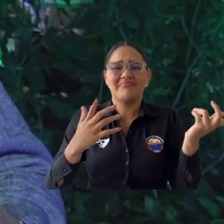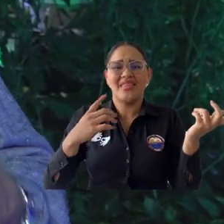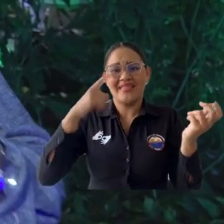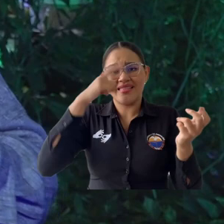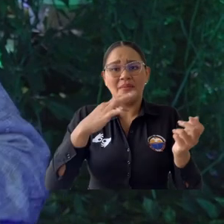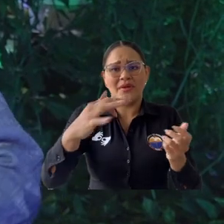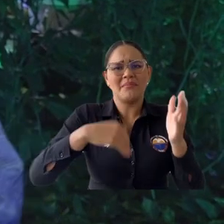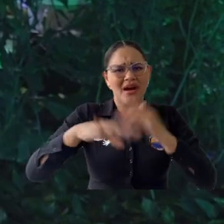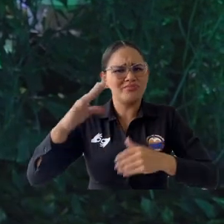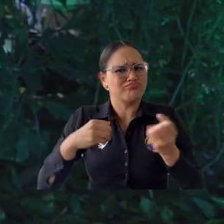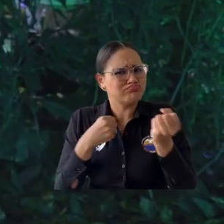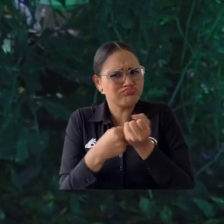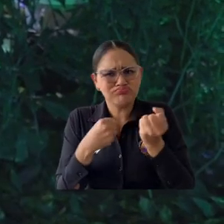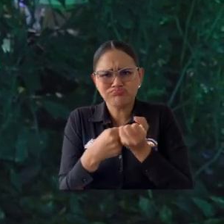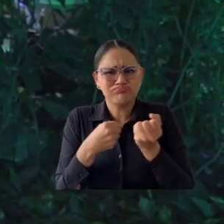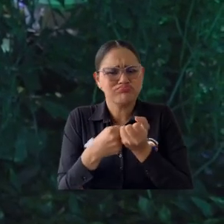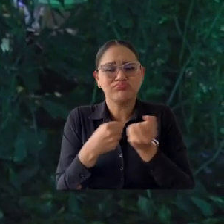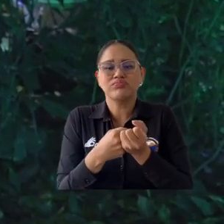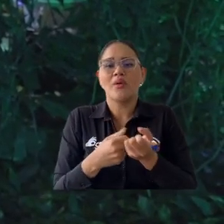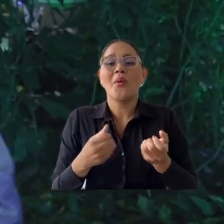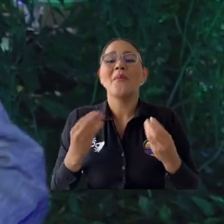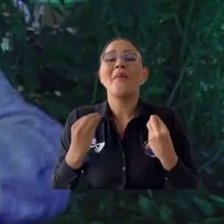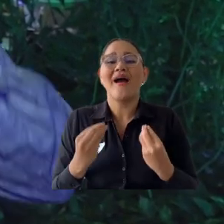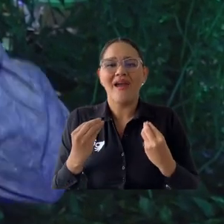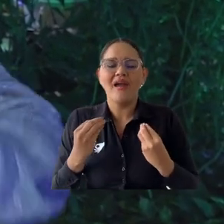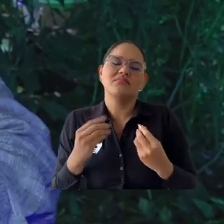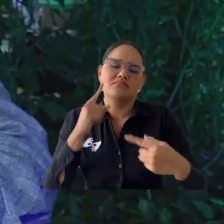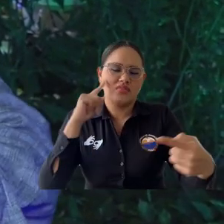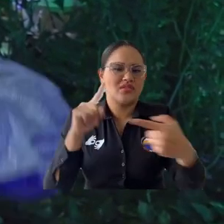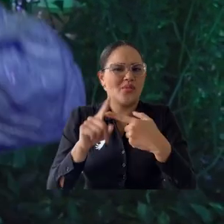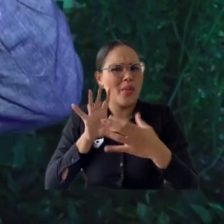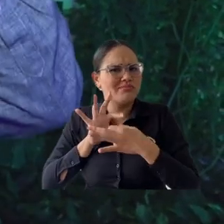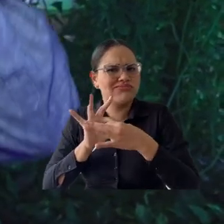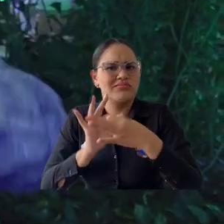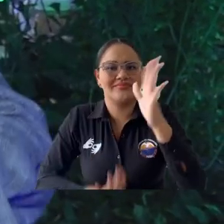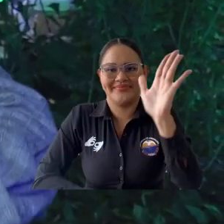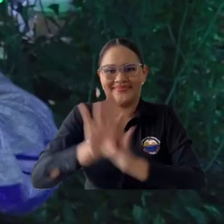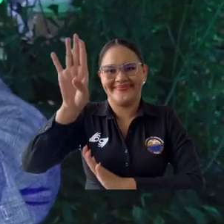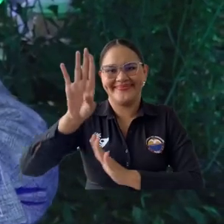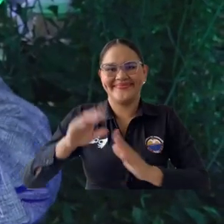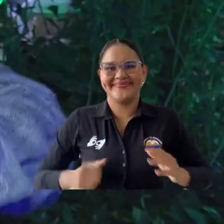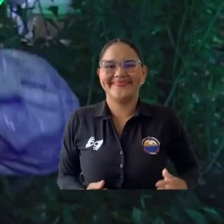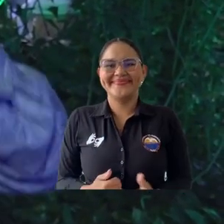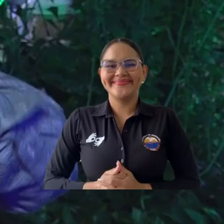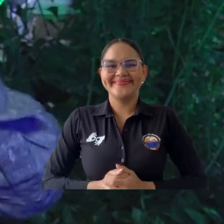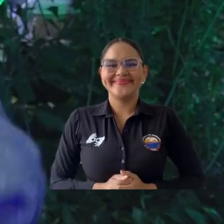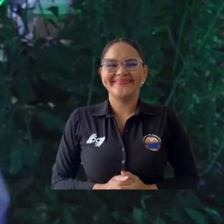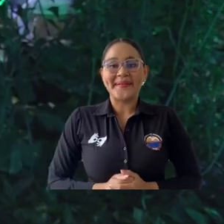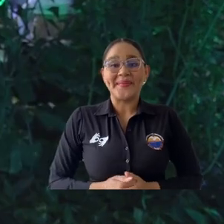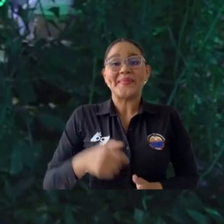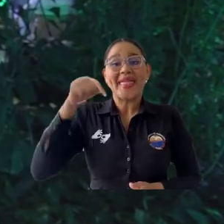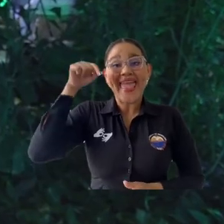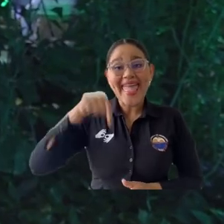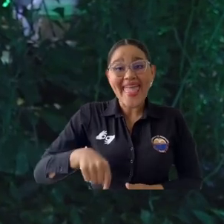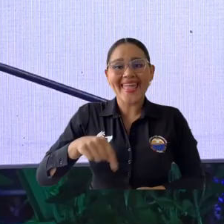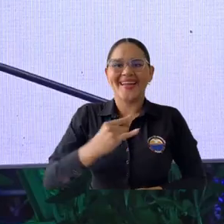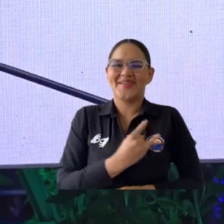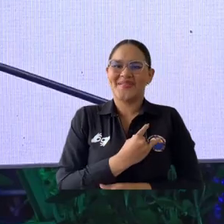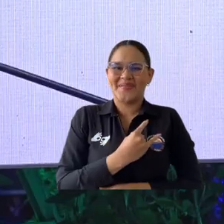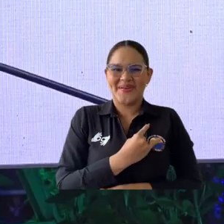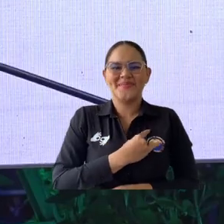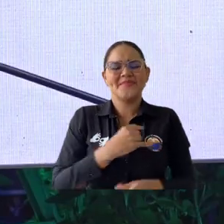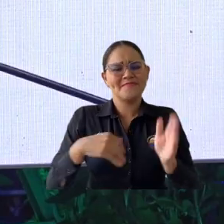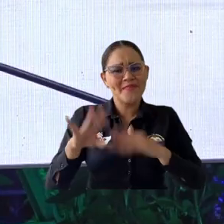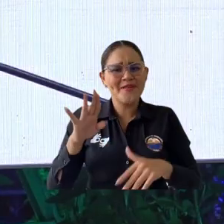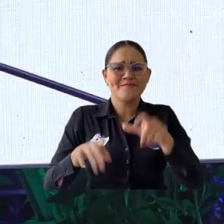ciudadanía, se agarran de la mano para caminar juntos y llegar bien lejos.